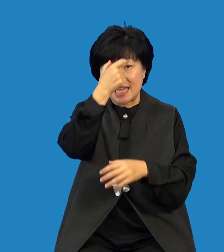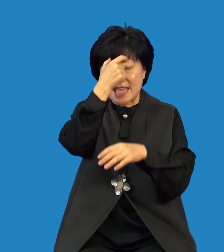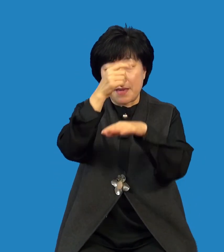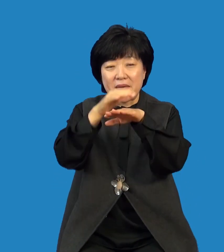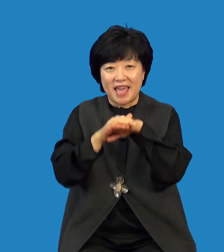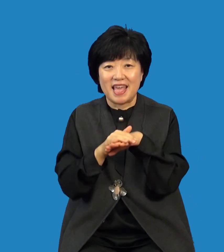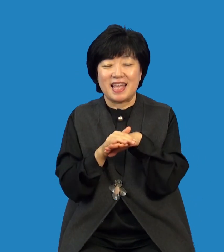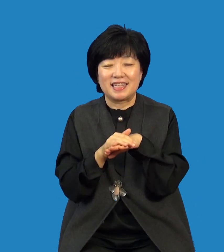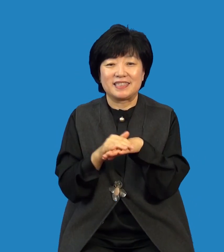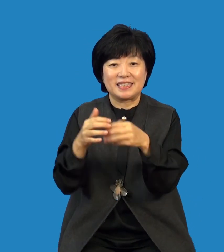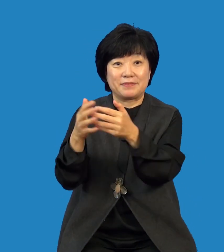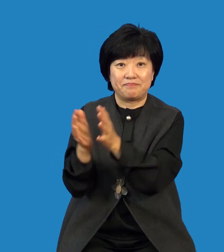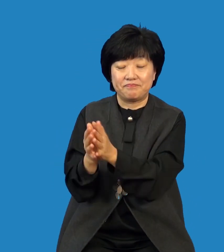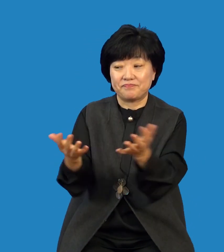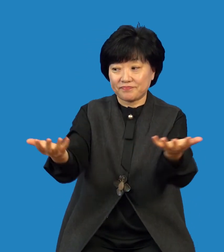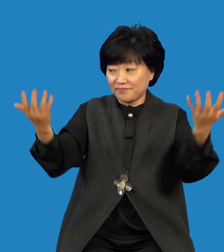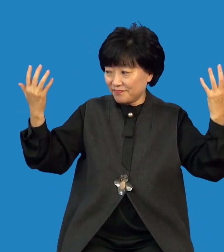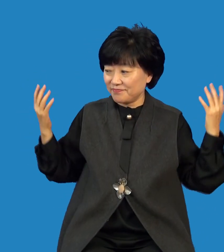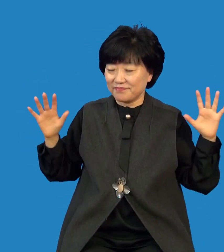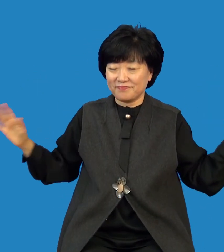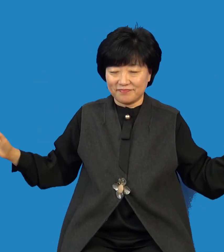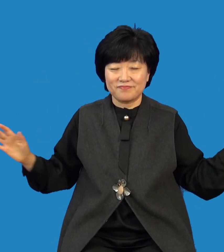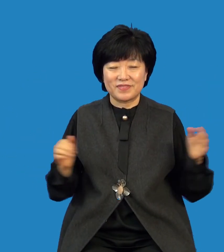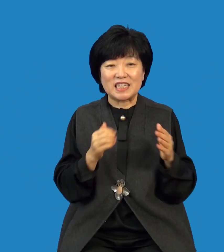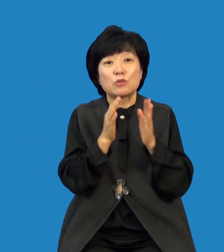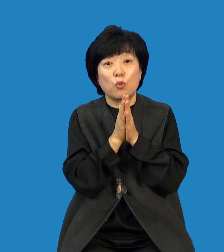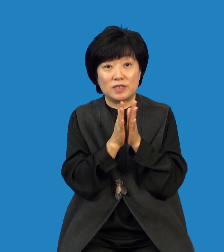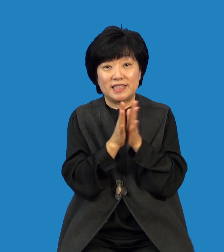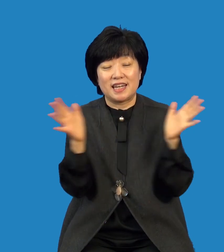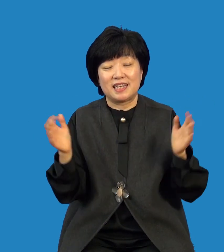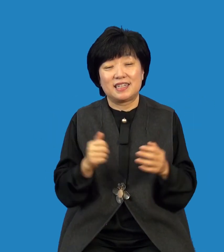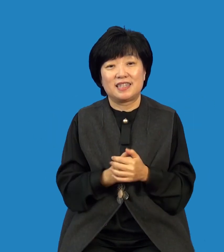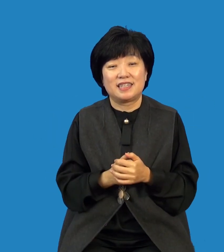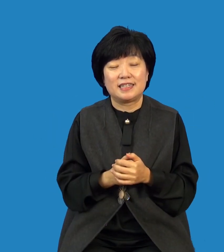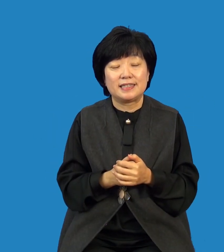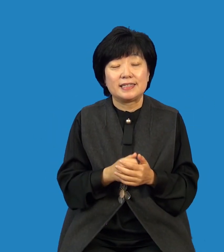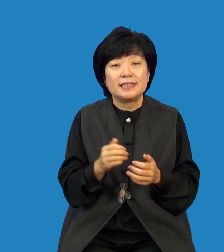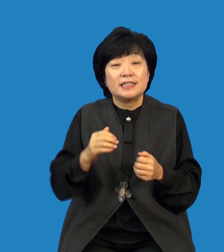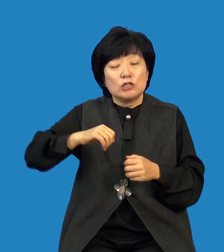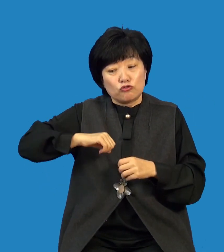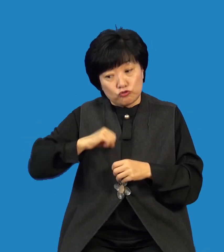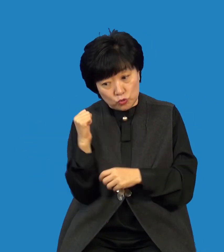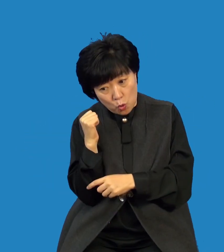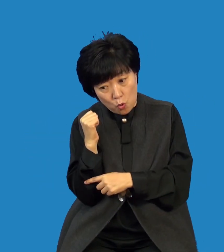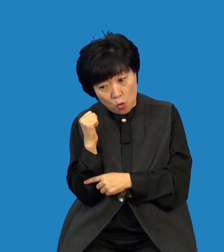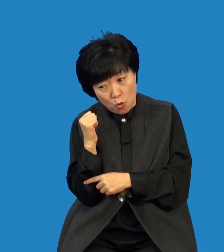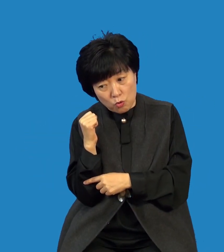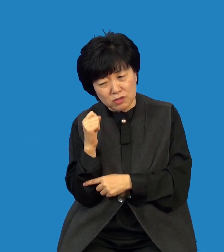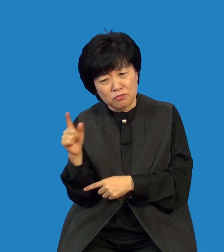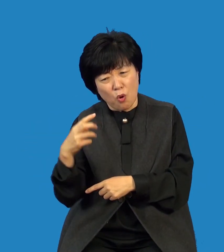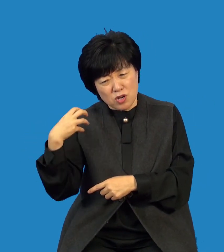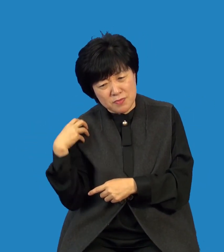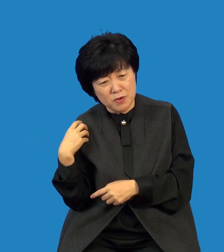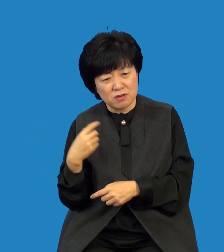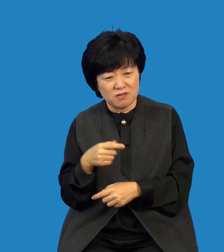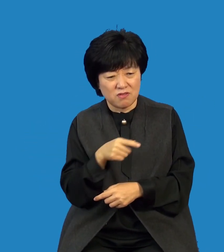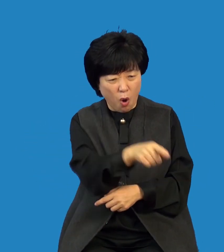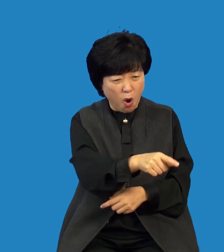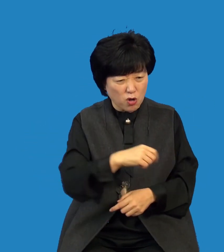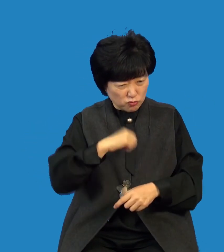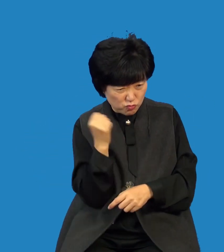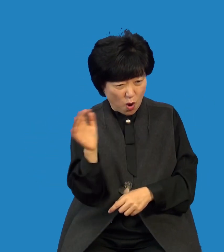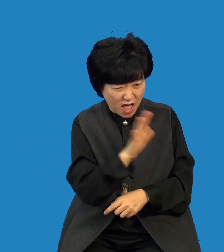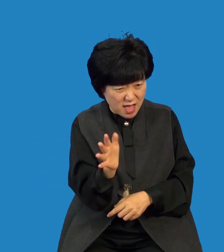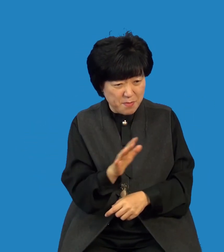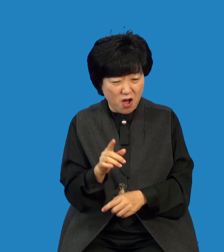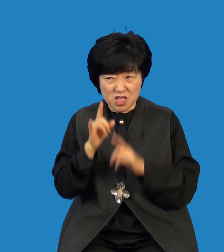순종은 여러분, 그래서 우리에게 의무를 지어주는 것이 아닙니다. 넌 이렇게 순종해야 되고, 너 그거 안 하면 지옥 갈 거고,